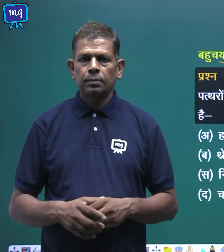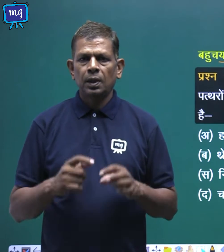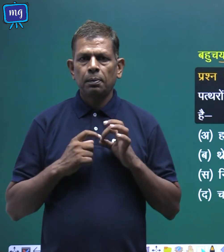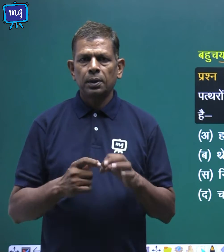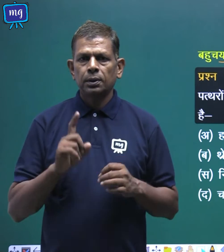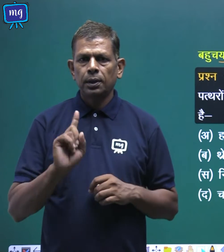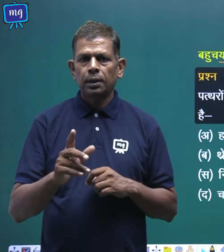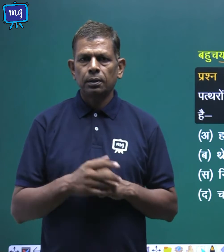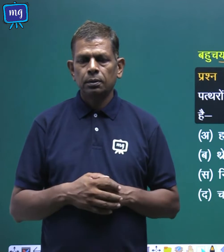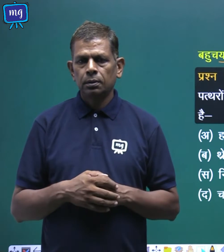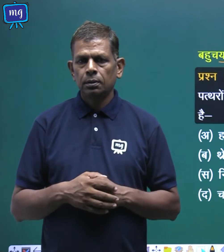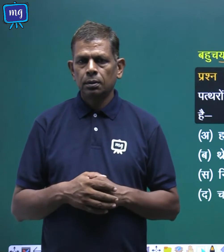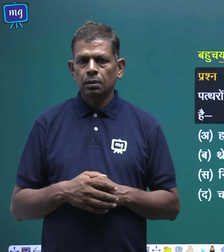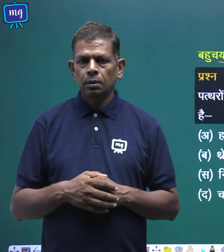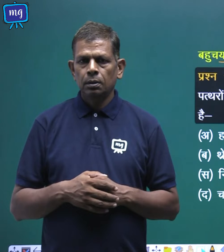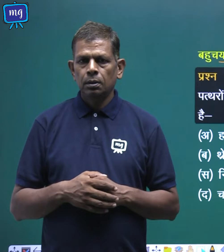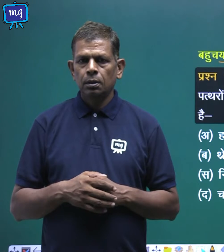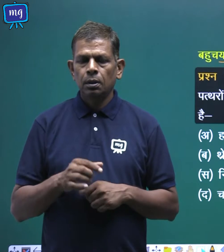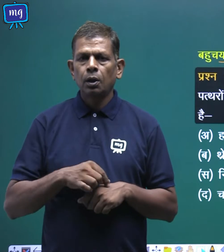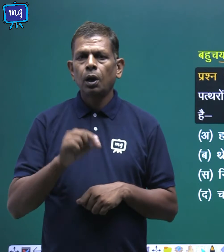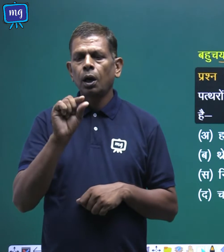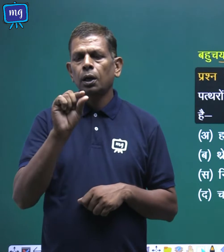प्रश्न 1, अनाज से